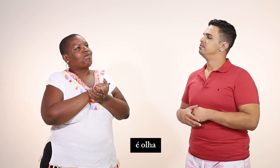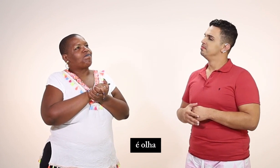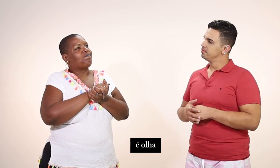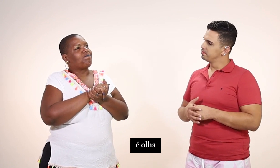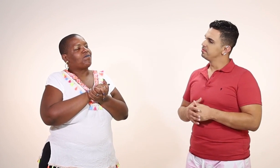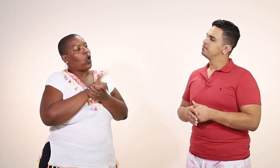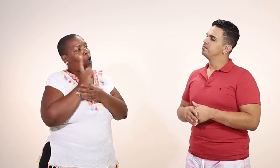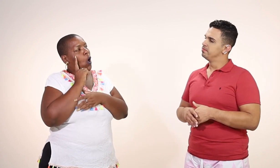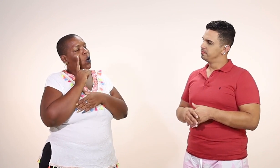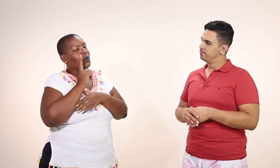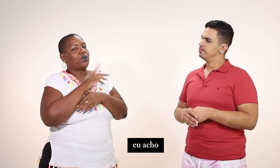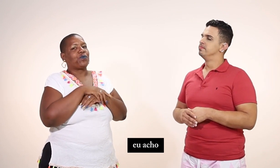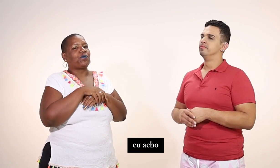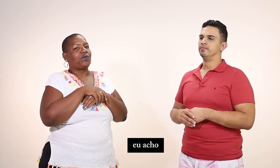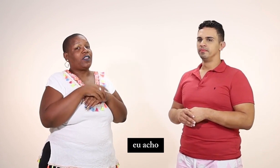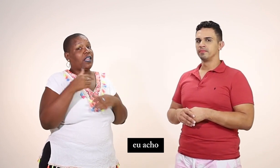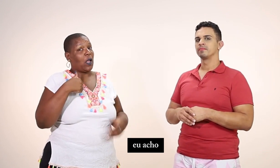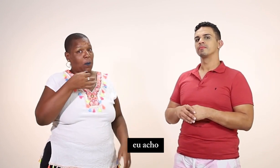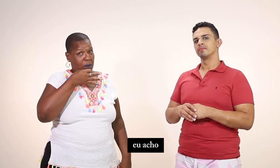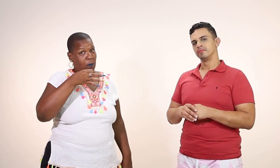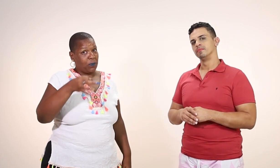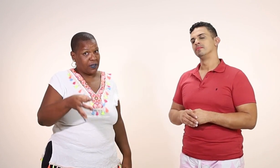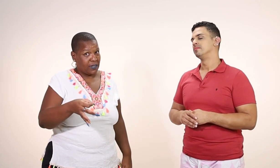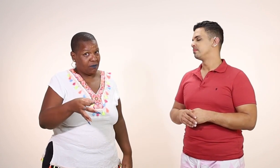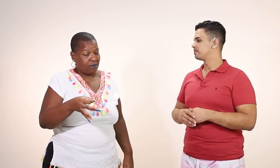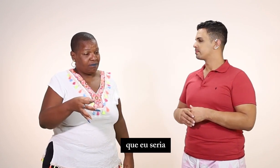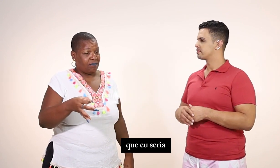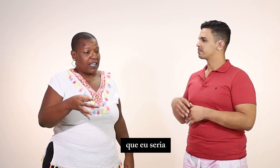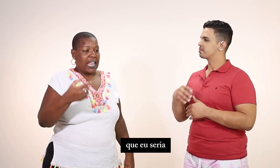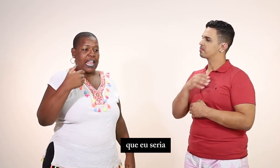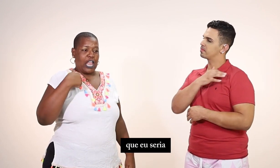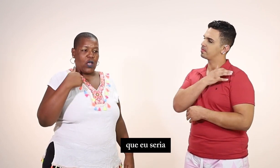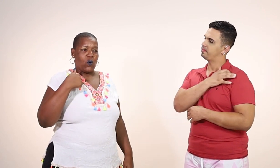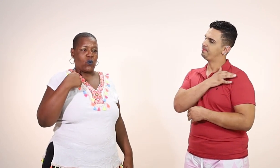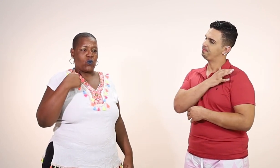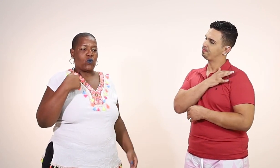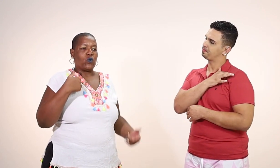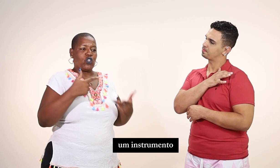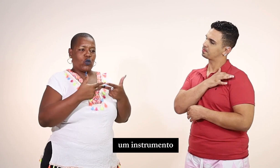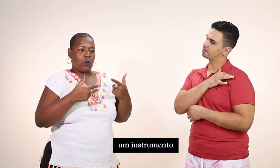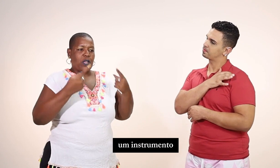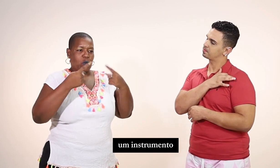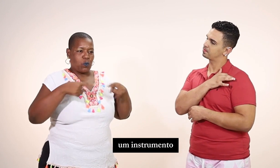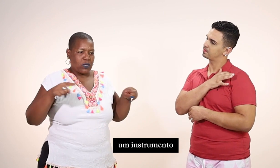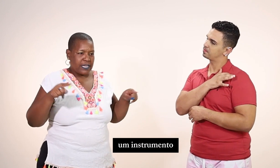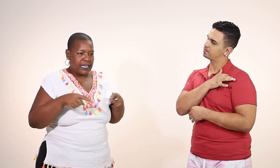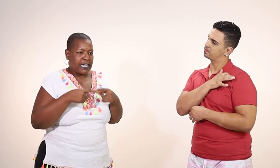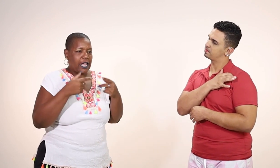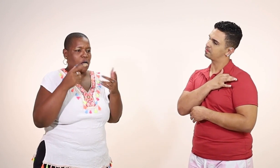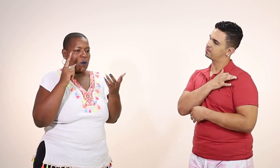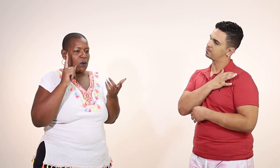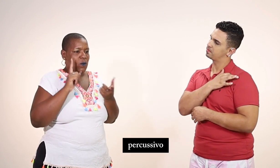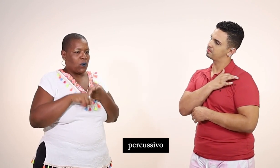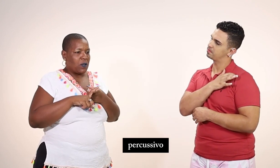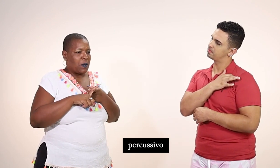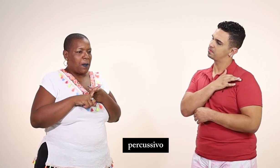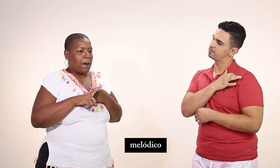Olha, eu acho que eu seria um instrumento percussivo